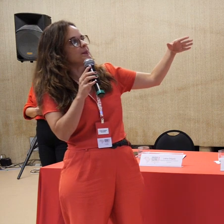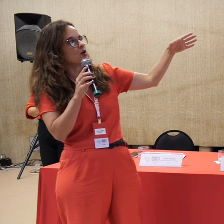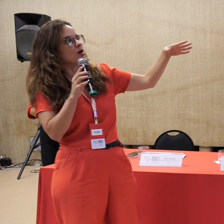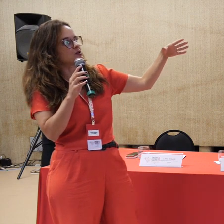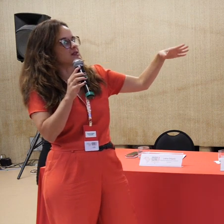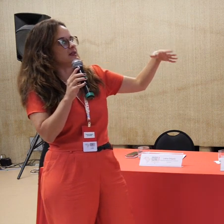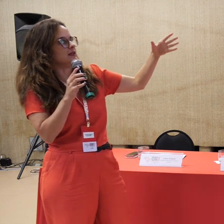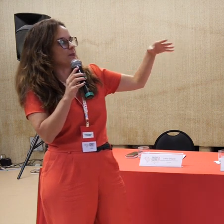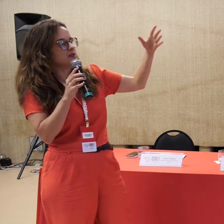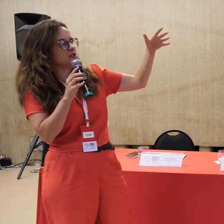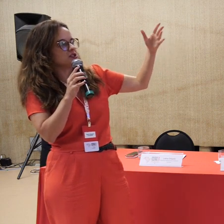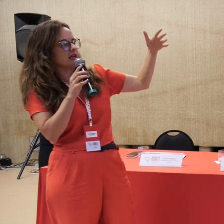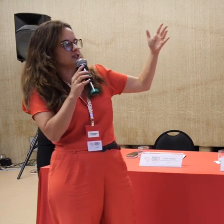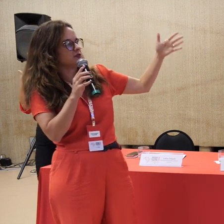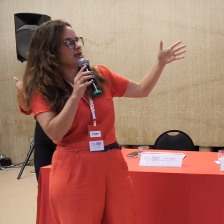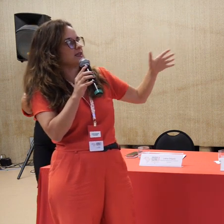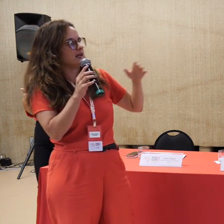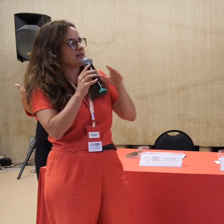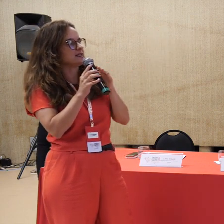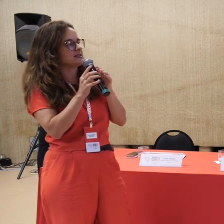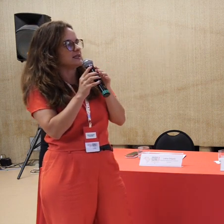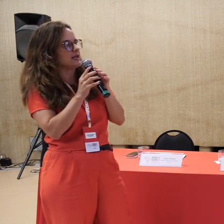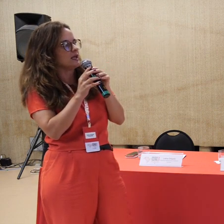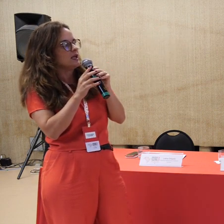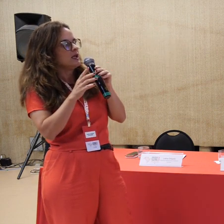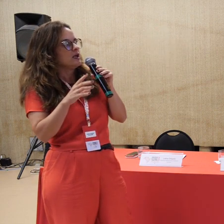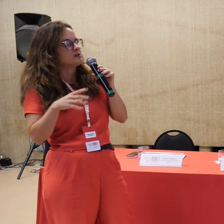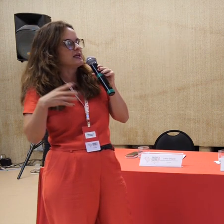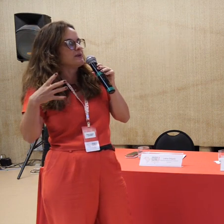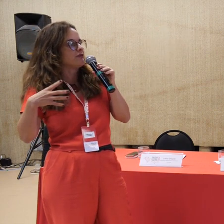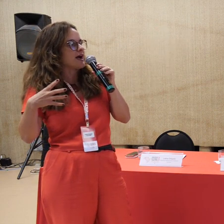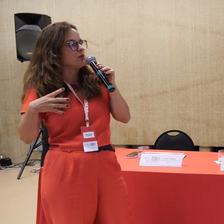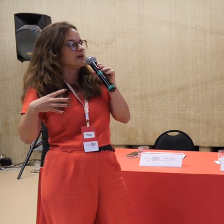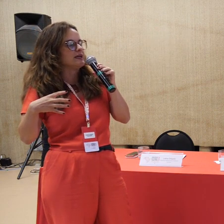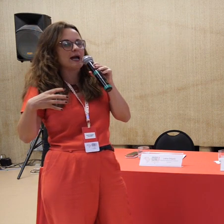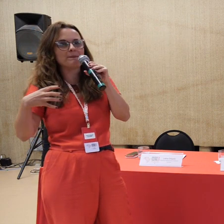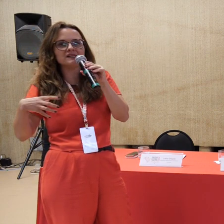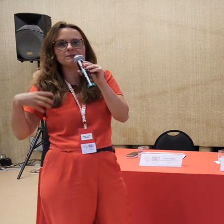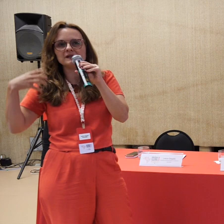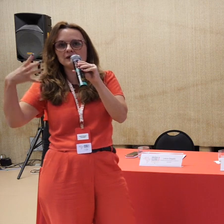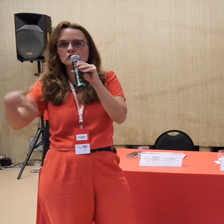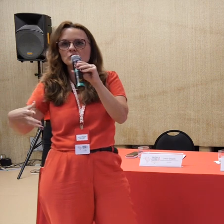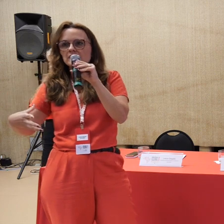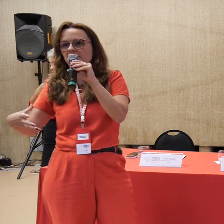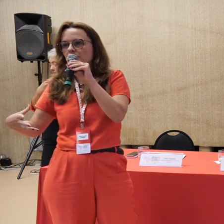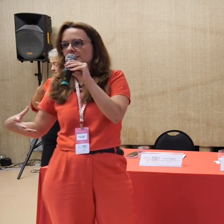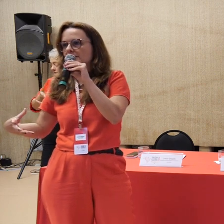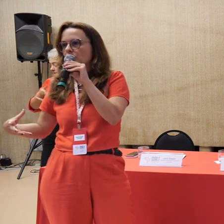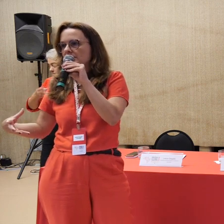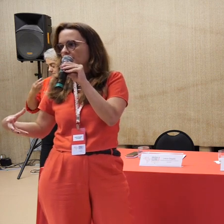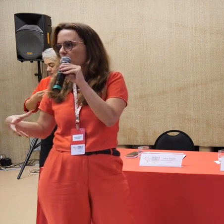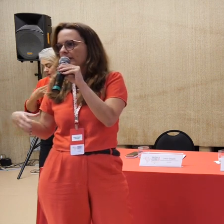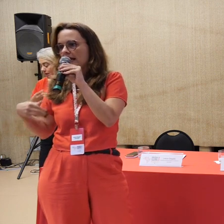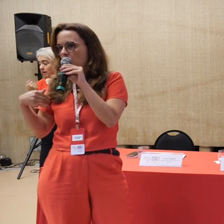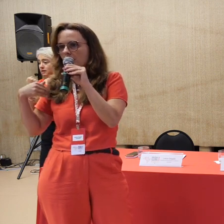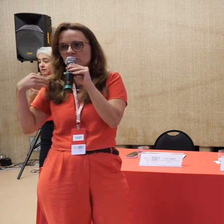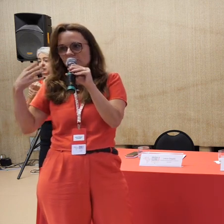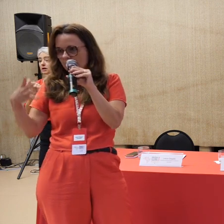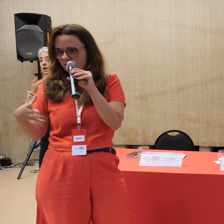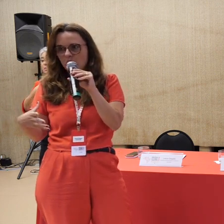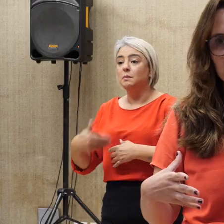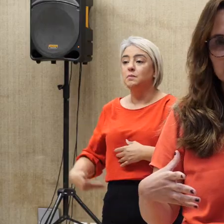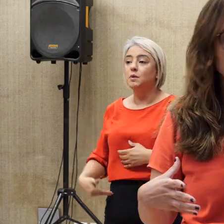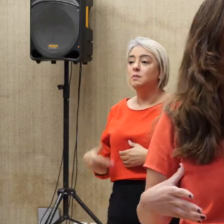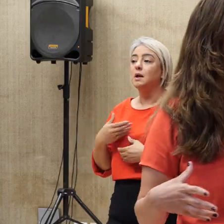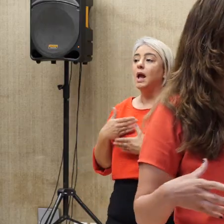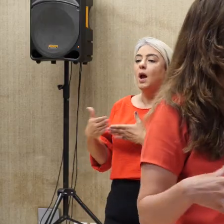Aqui eu sempre gosto, assim, depois a gente, quem tiver interesse, assim, né? Eu sempre falo que a participação do município na segurança pública, ela é um caminho